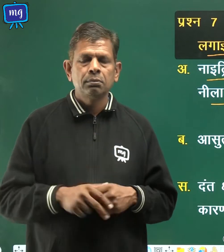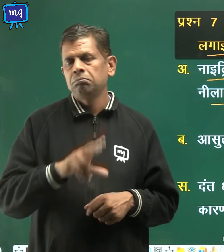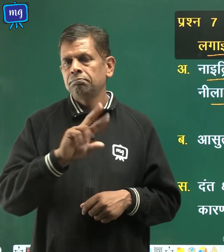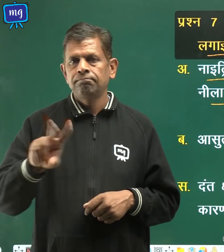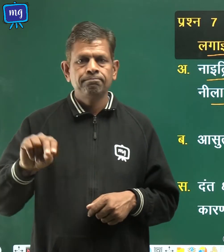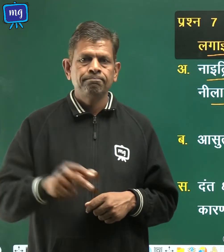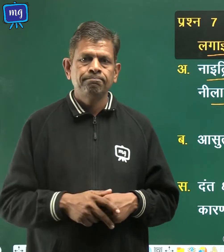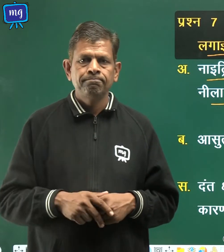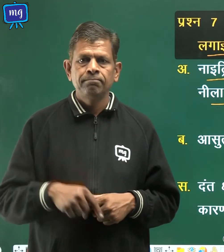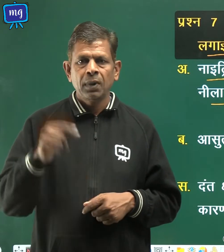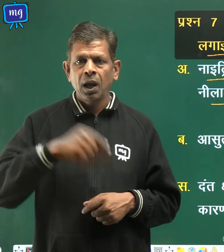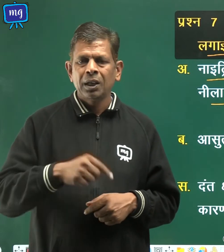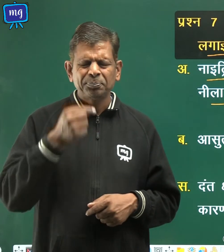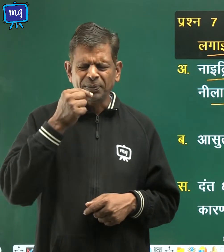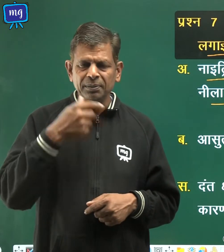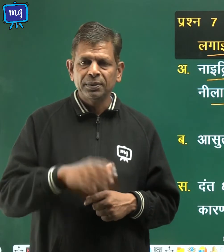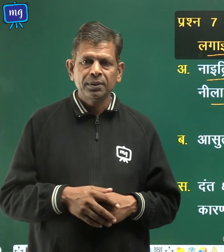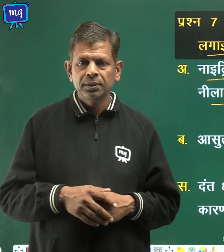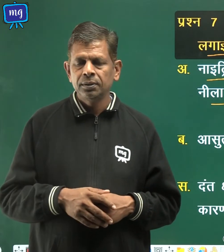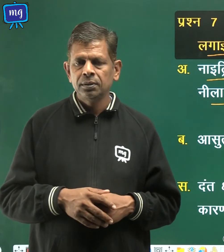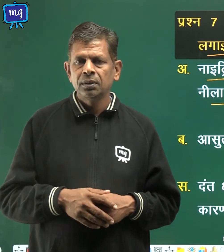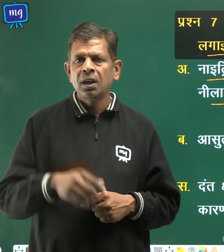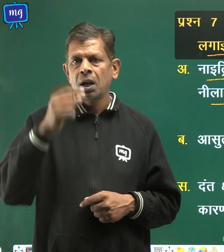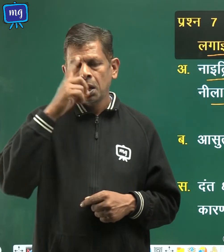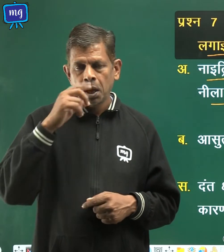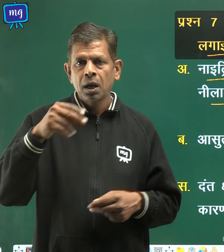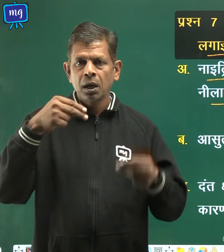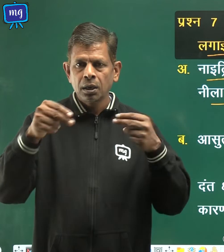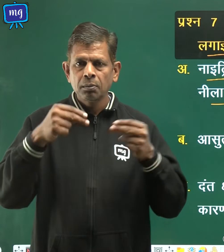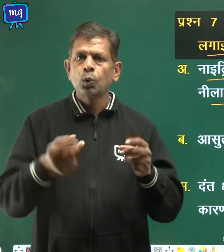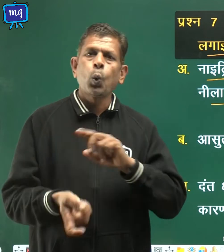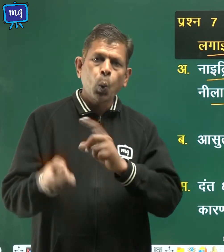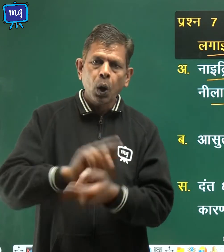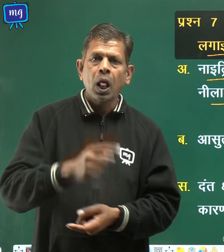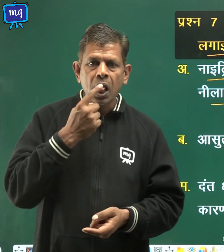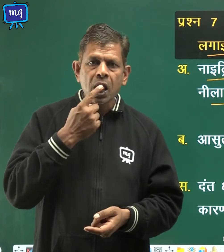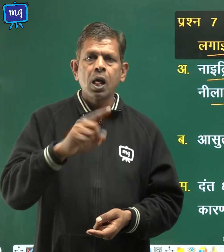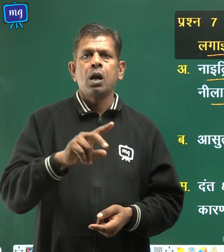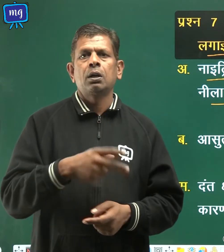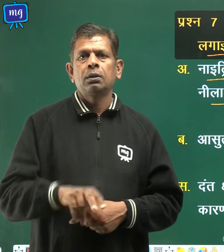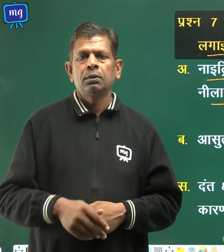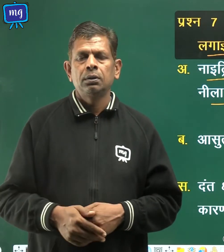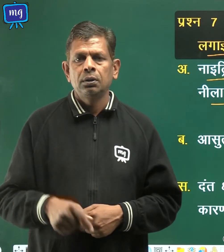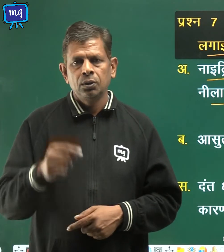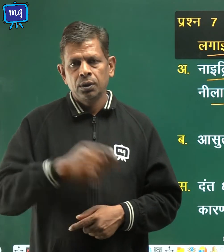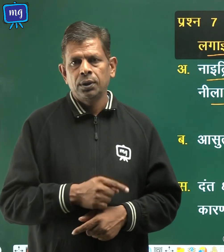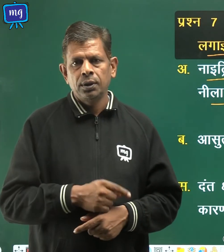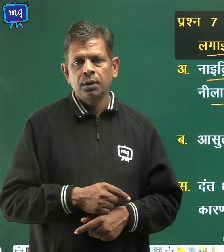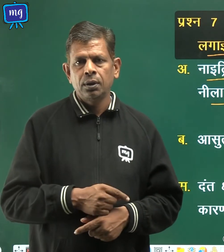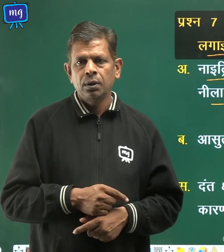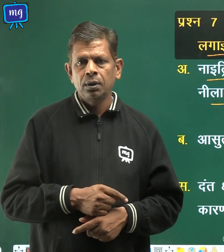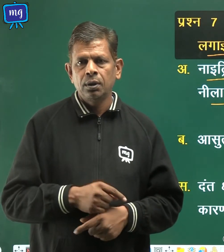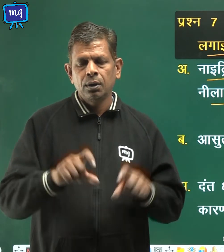नहीं, अम्ल नीले लिटमस को लाल करते हैं, तो ये कथन गलत